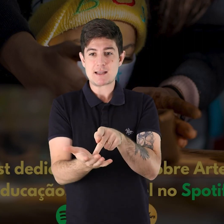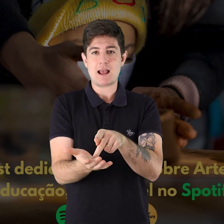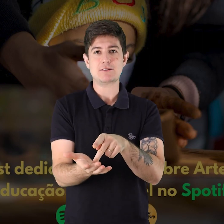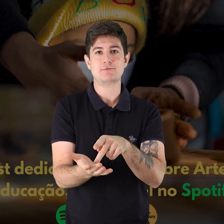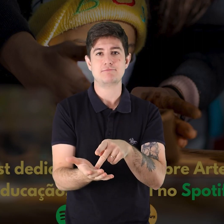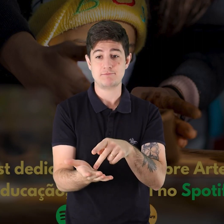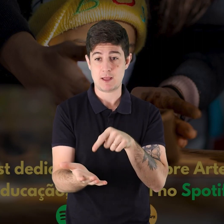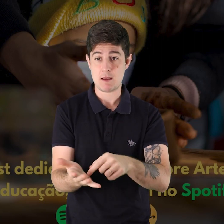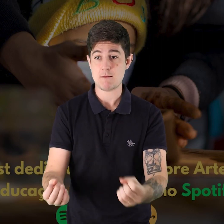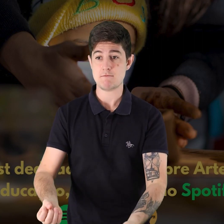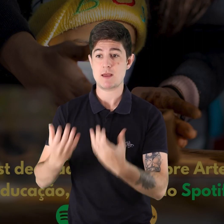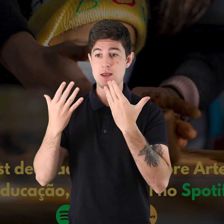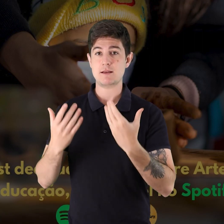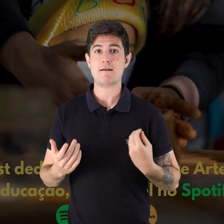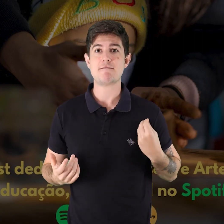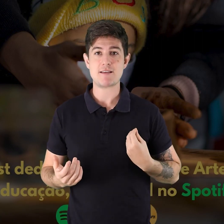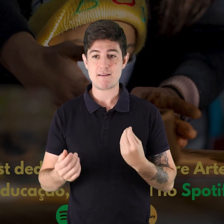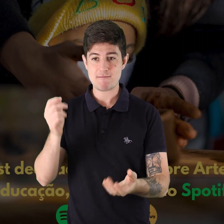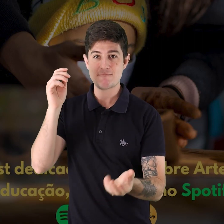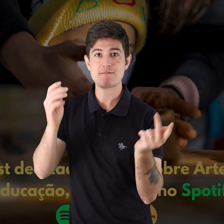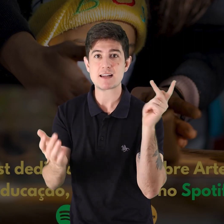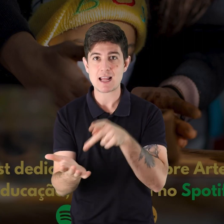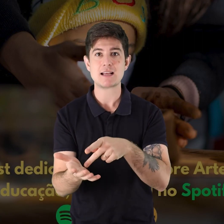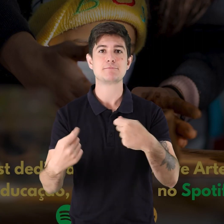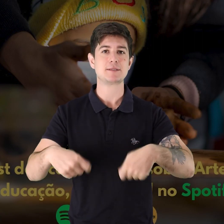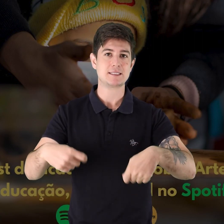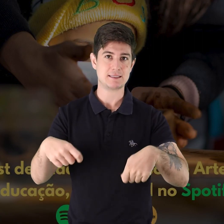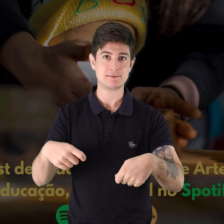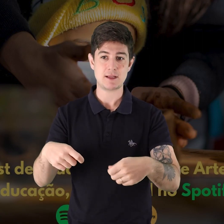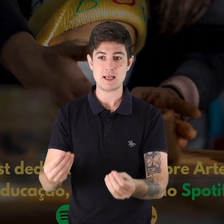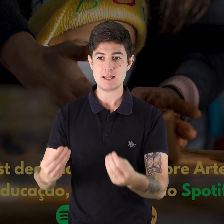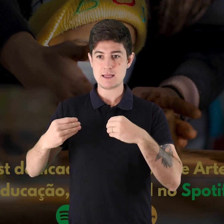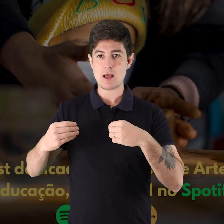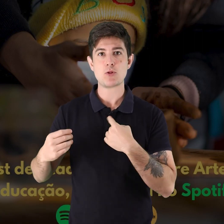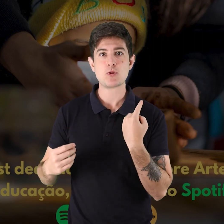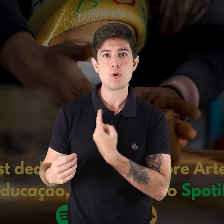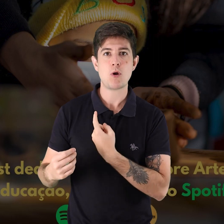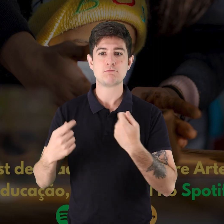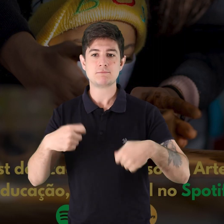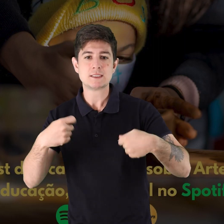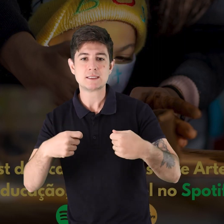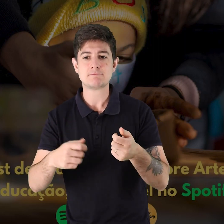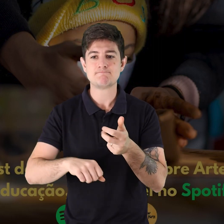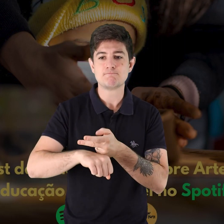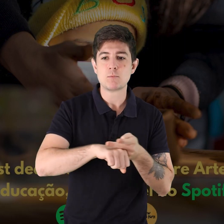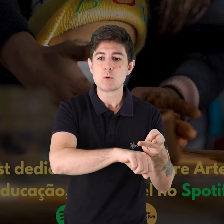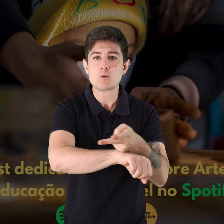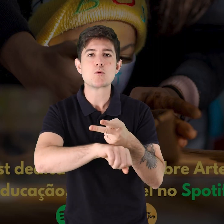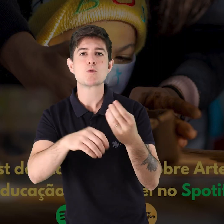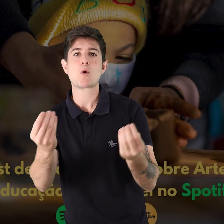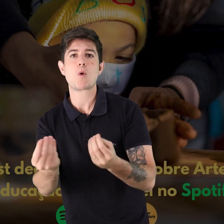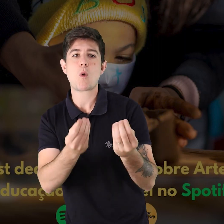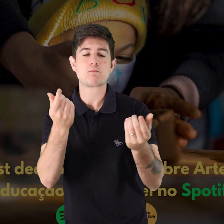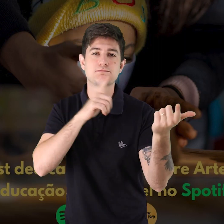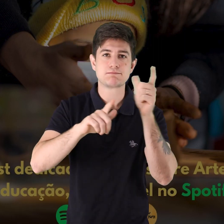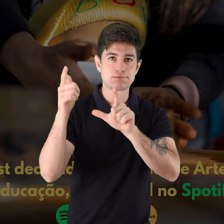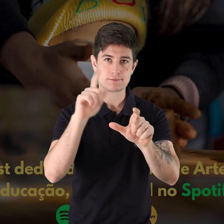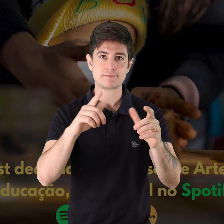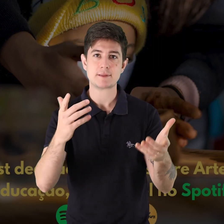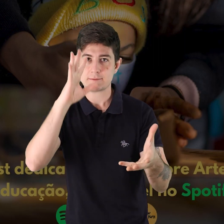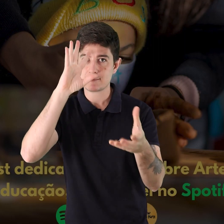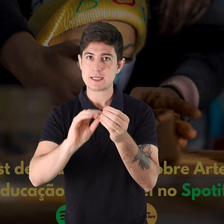com a verdade da vida, com aquilo que realmente nos faz a gente poder buscar, acho